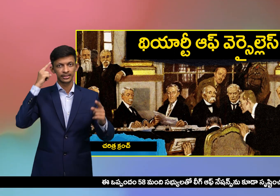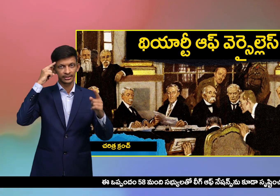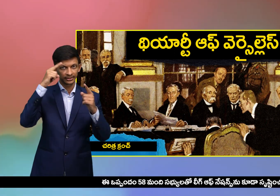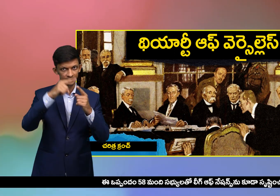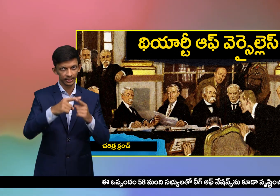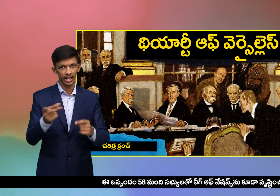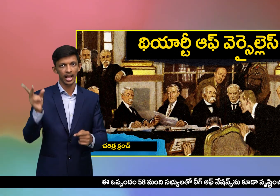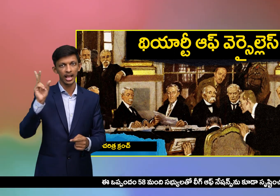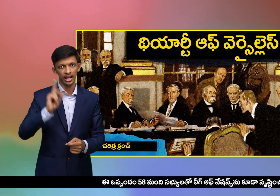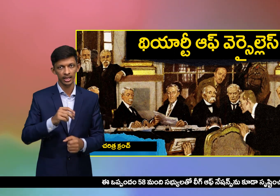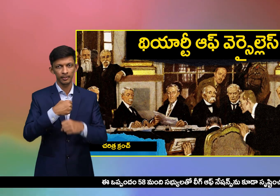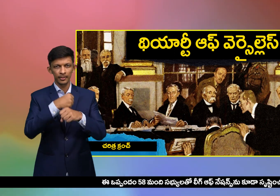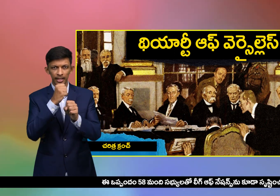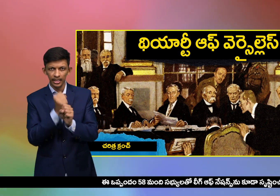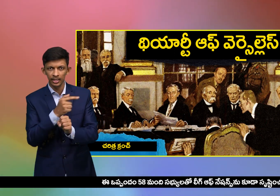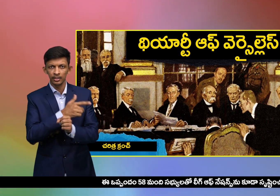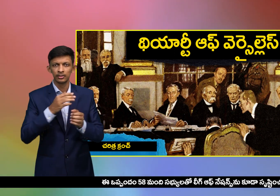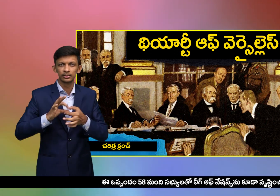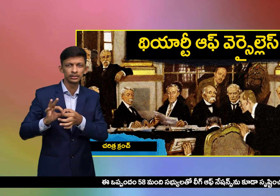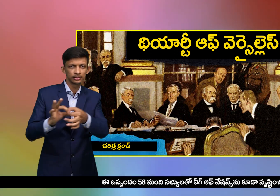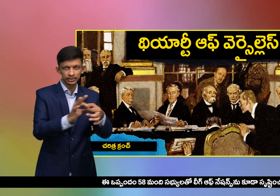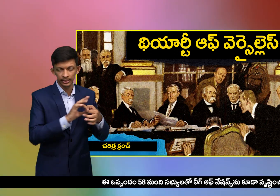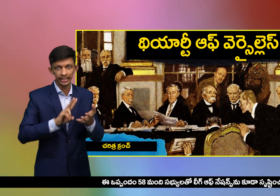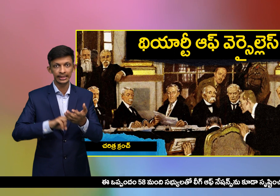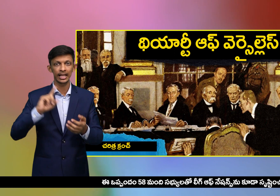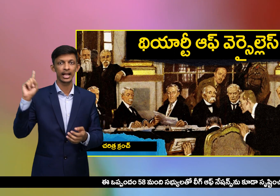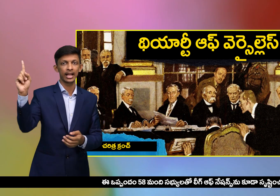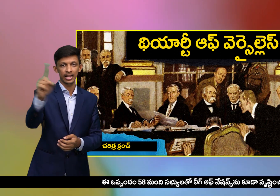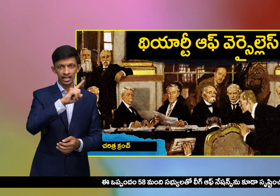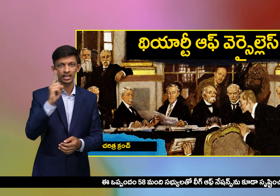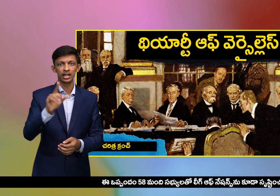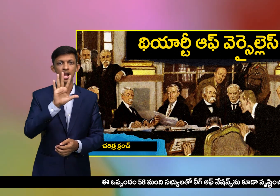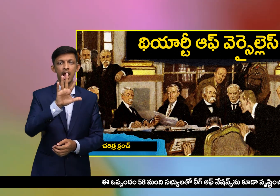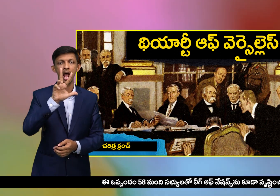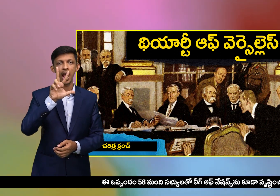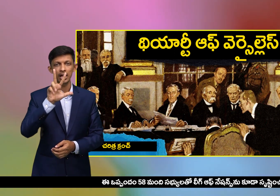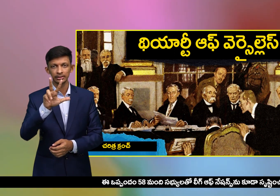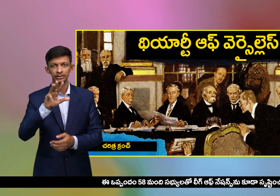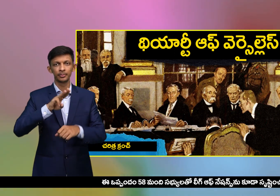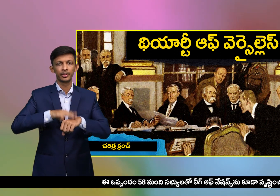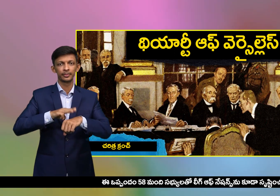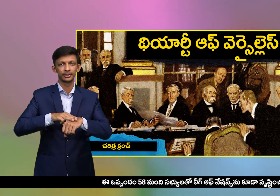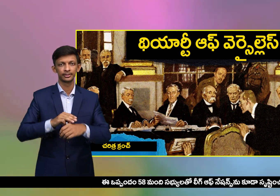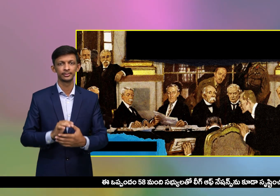ఈ ఒప్పందం 58 మంది సభ్యులతో లీగ్ ఆఫ్ నేషన్స్ను కూడా సృష్టించింది.